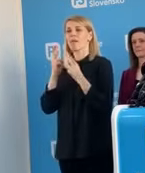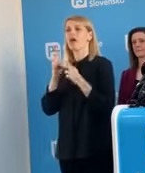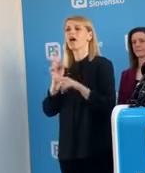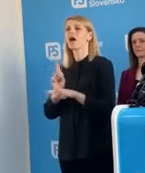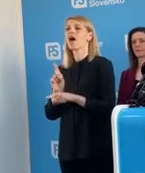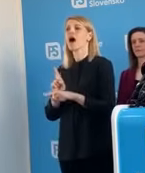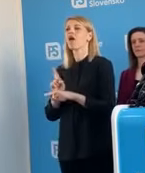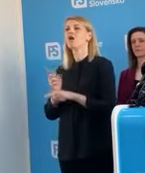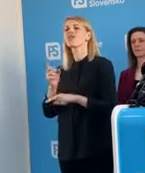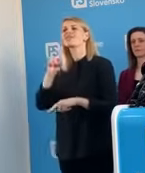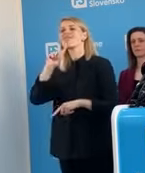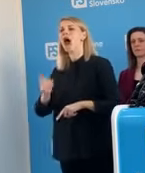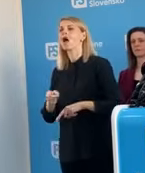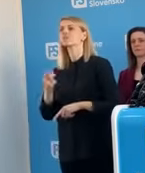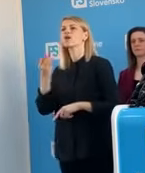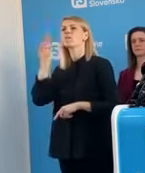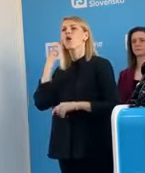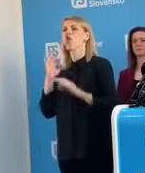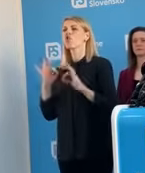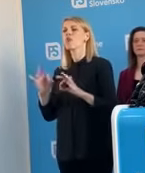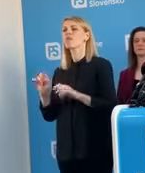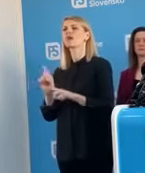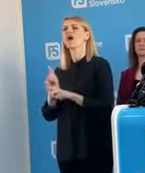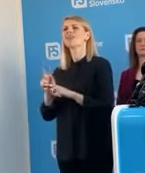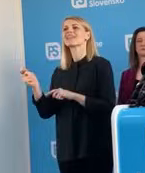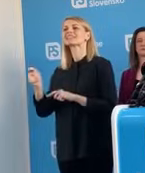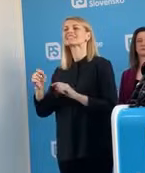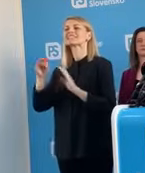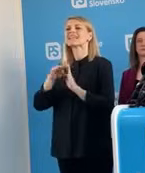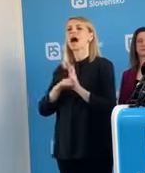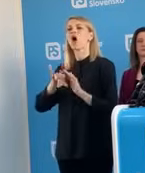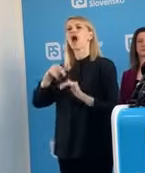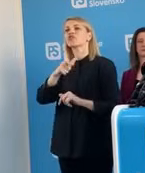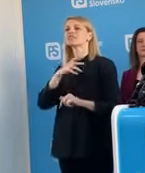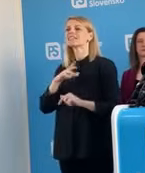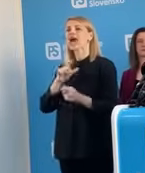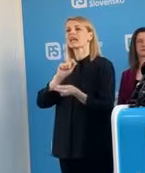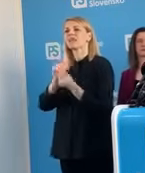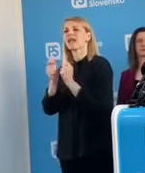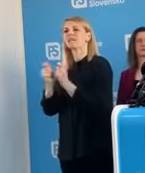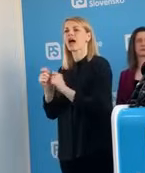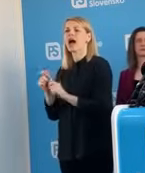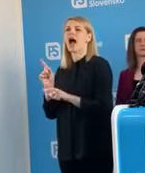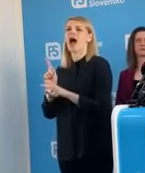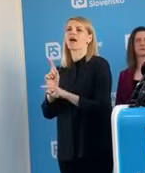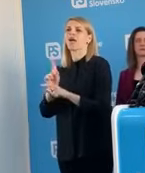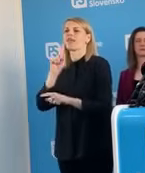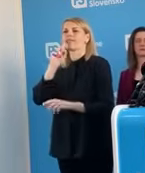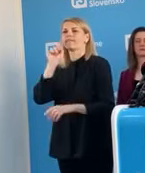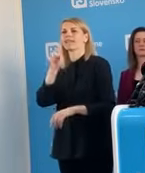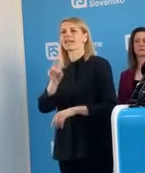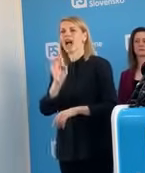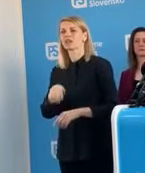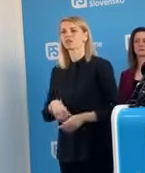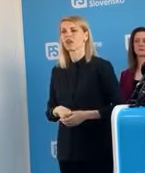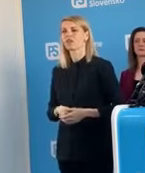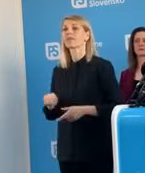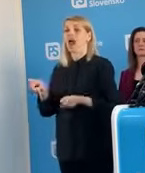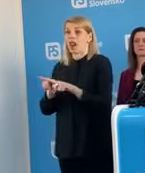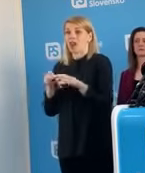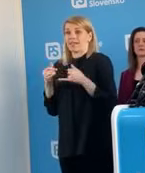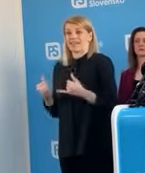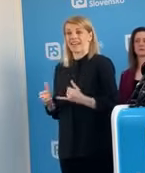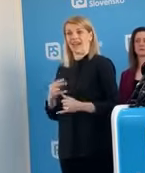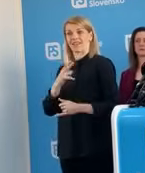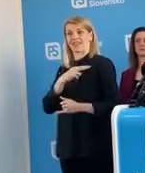sa už vykašľali na akékoľvek ďalšie zmeny v trestnom zákone, ktoré chceli. Ale aj generálny prokurátor teraz vie urobiť veľa